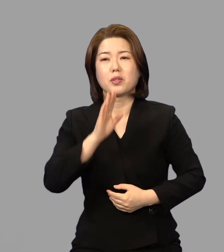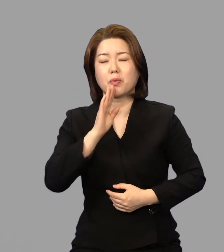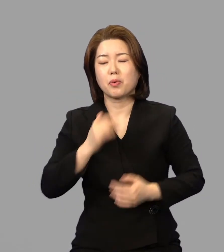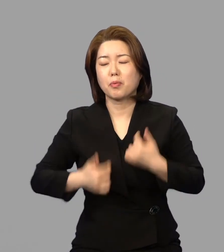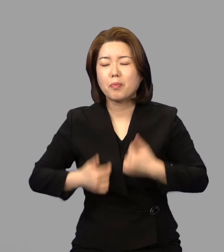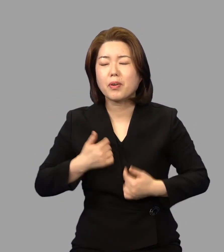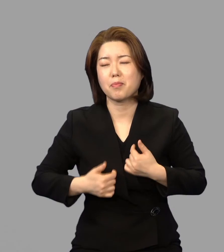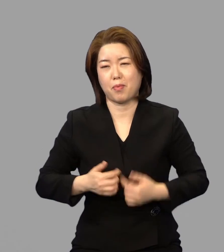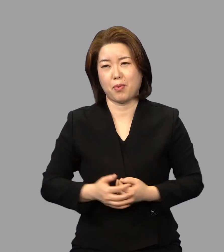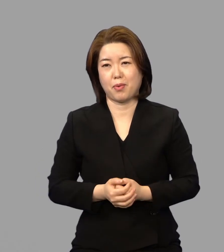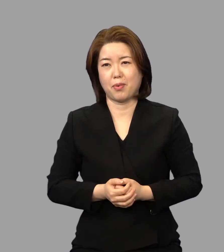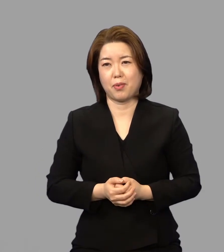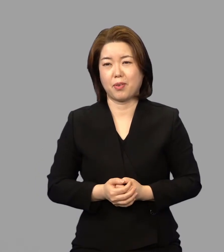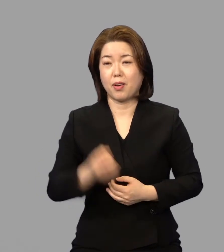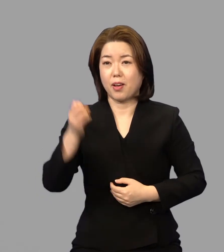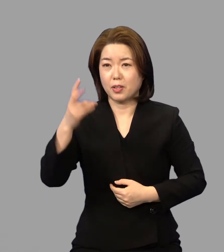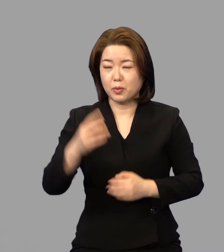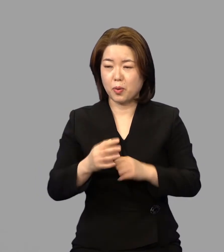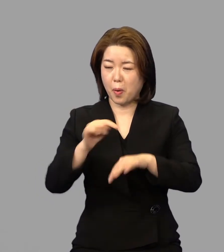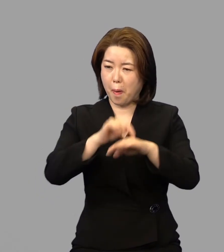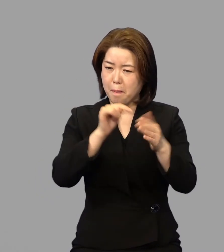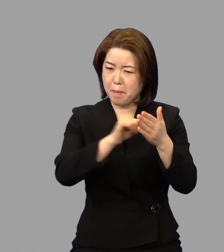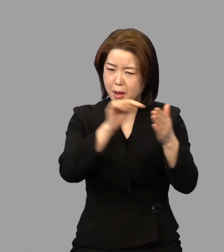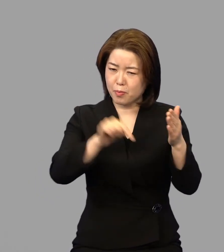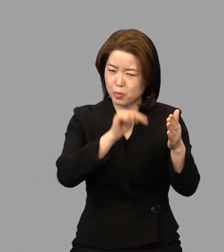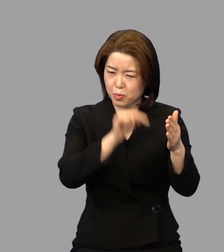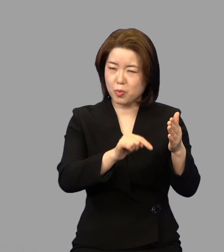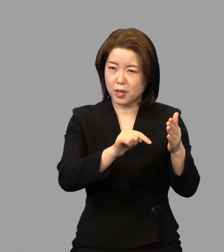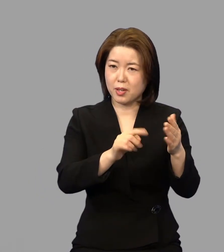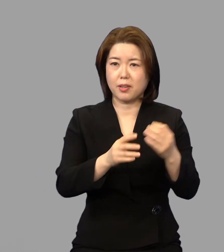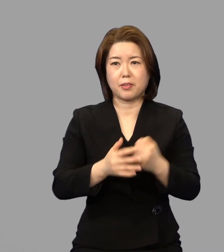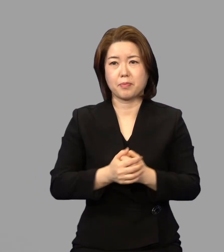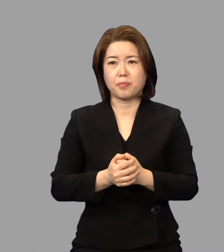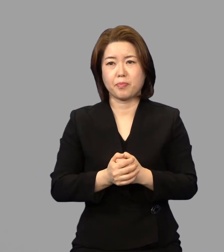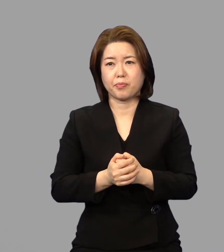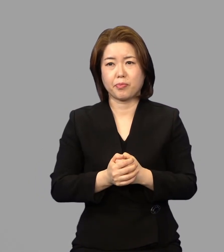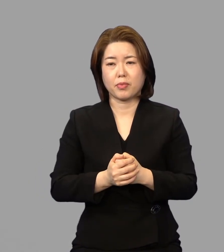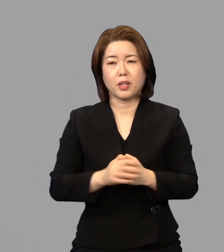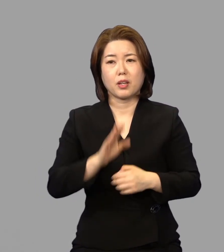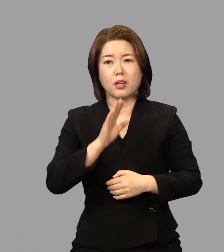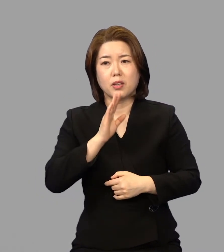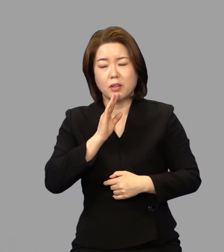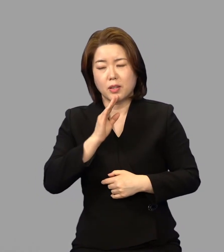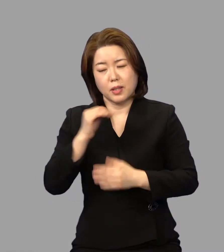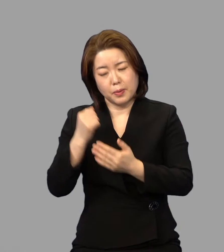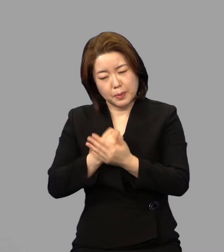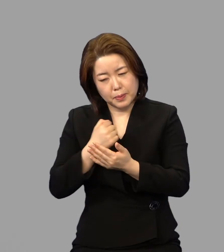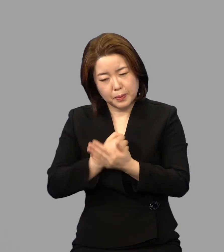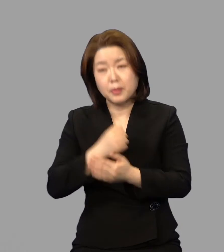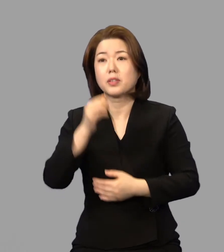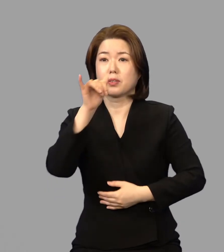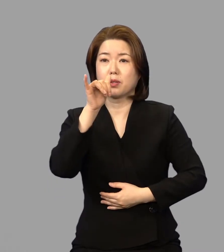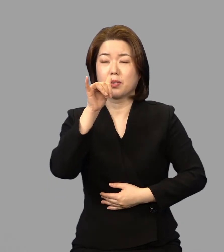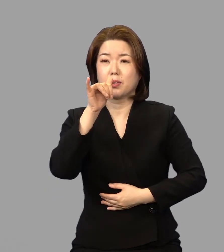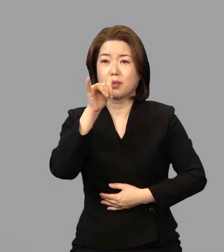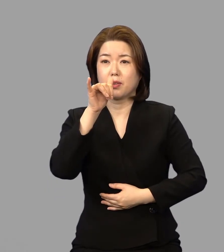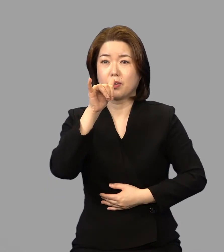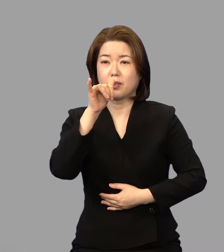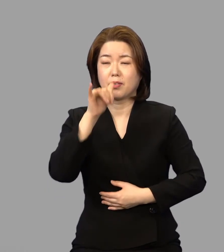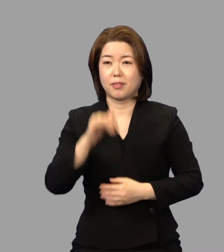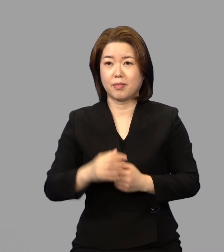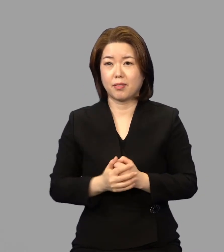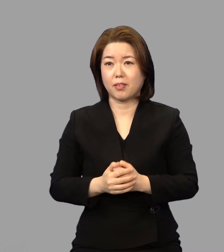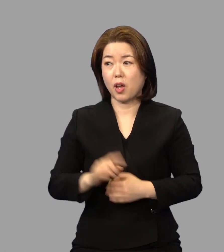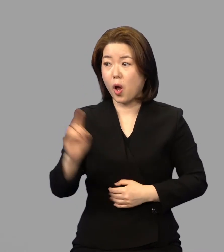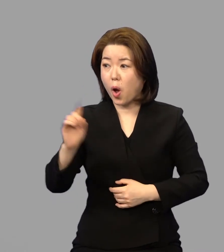기뻤습니다. 그러면서도 마음 한편으로는 너무너무 서운함이 있더라고요.